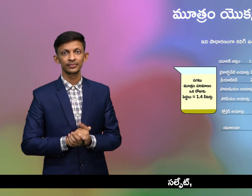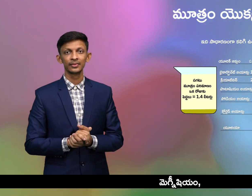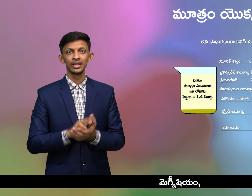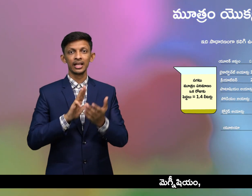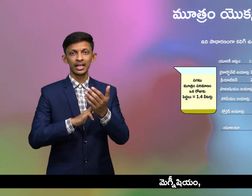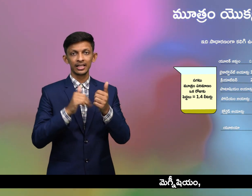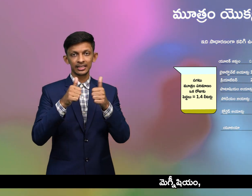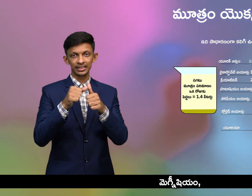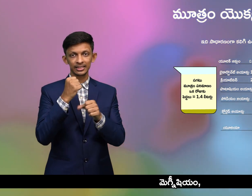మెగ్నీషియం,